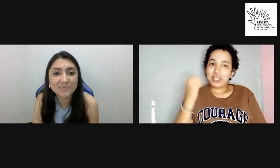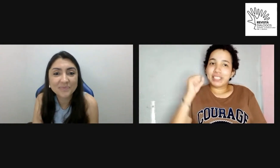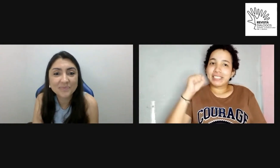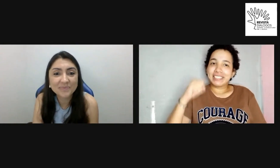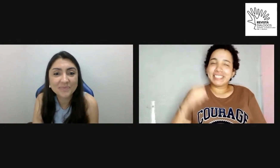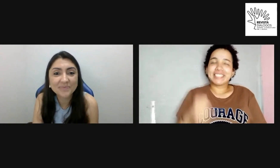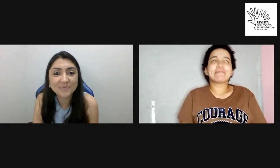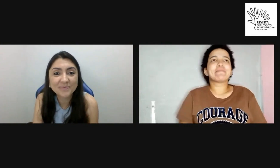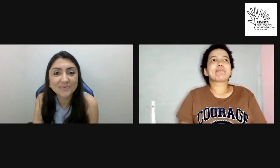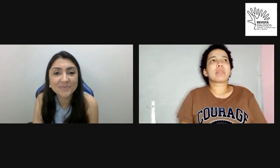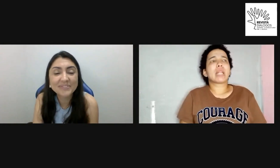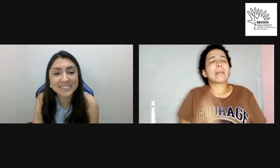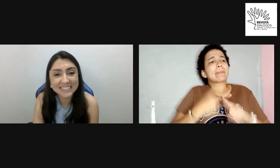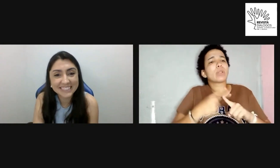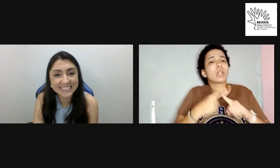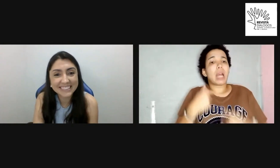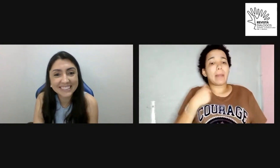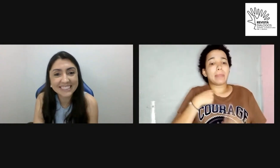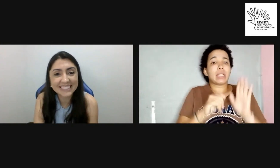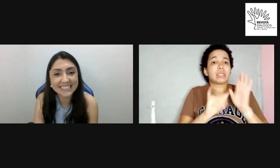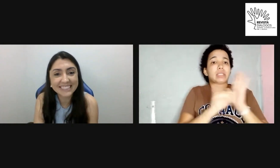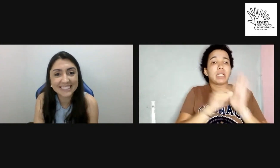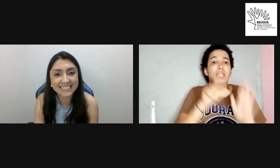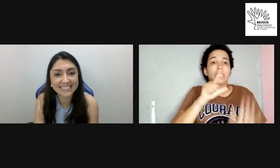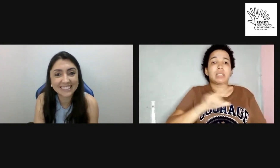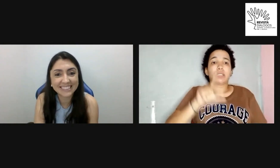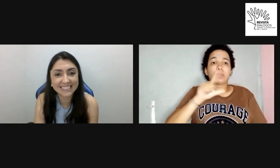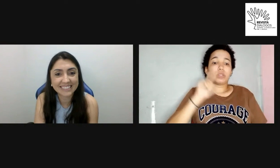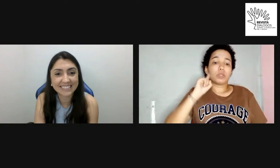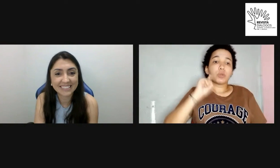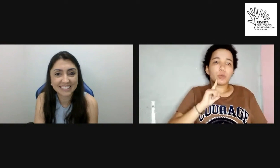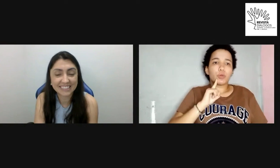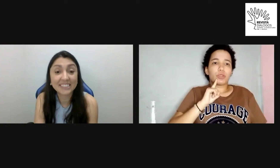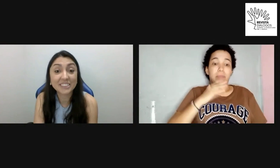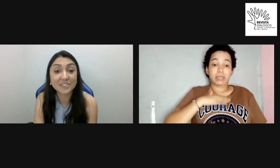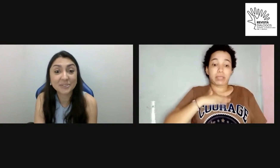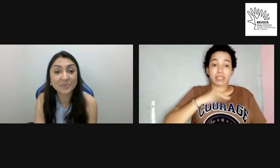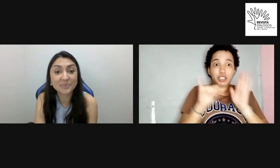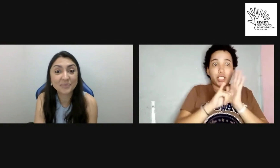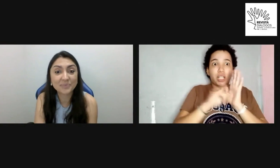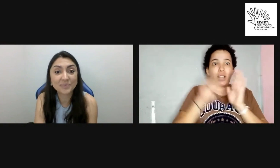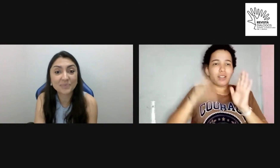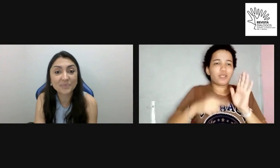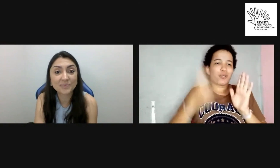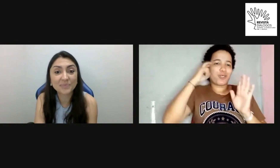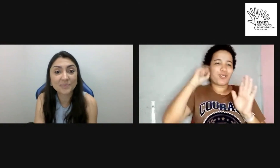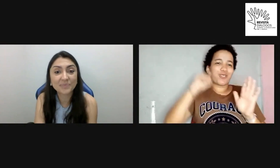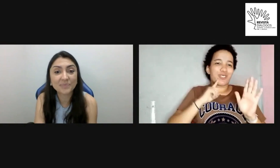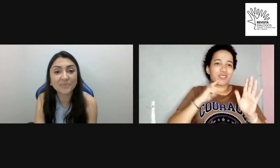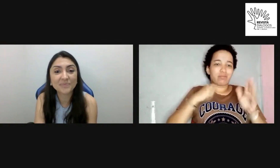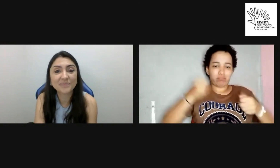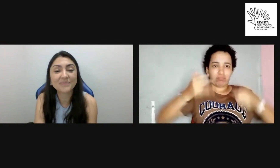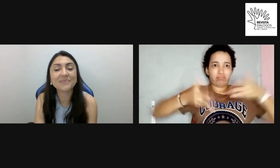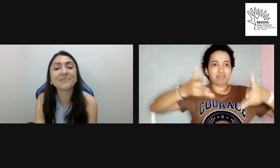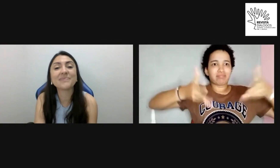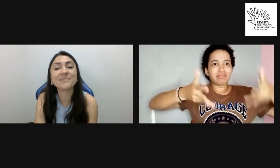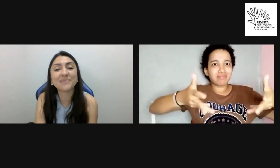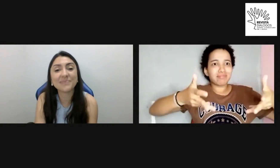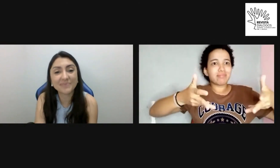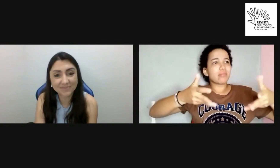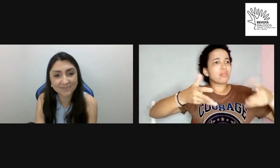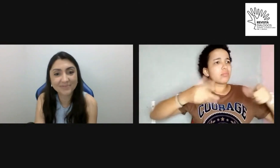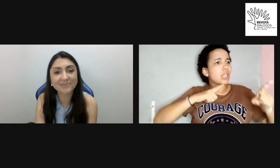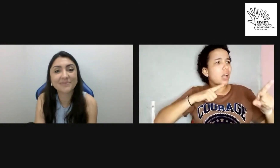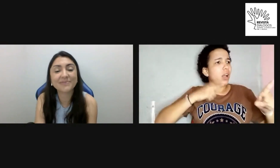É importante sim, porque a literatura faz parte da identidade surda, da cultura surda, da